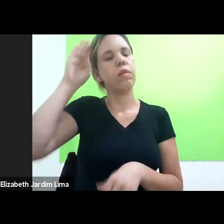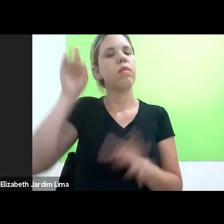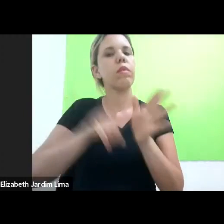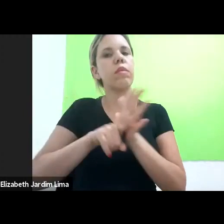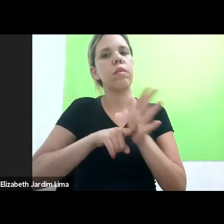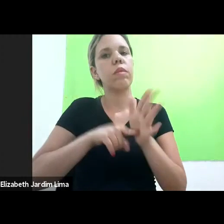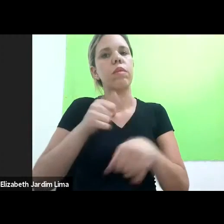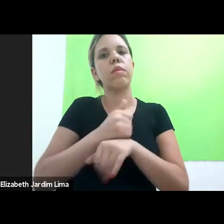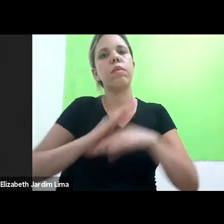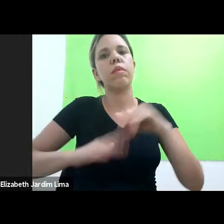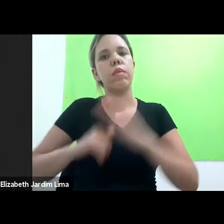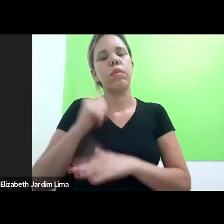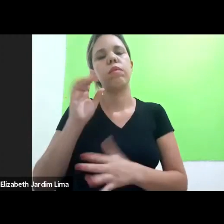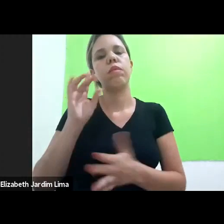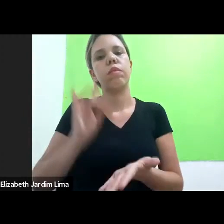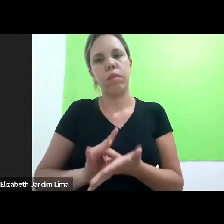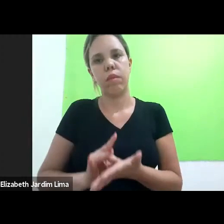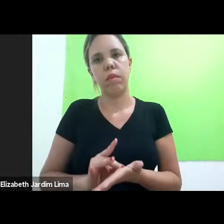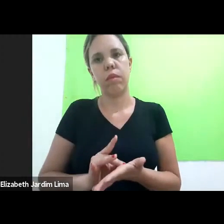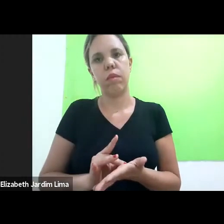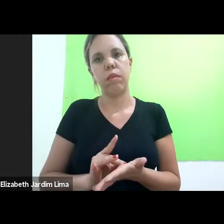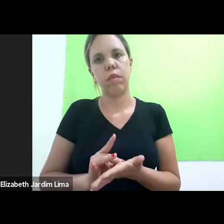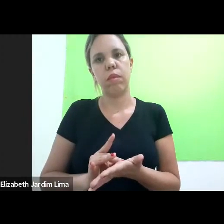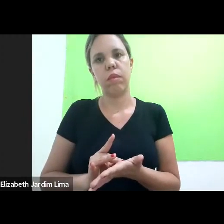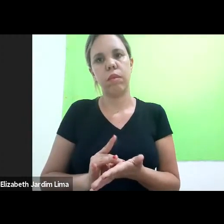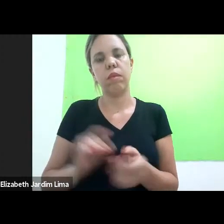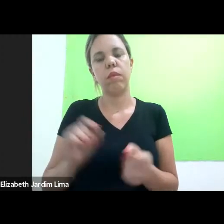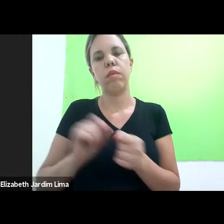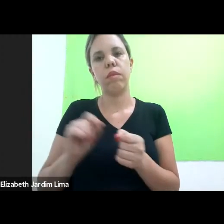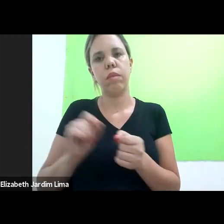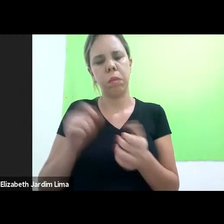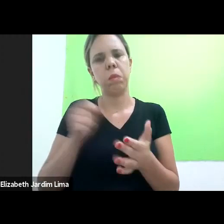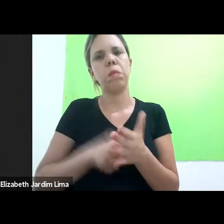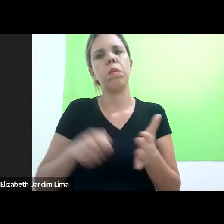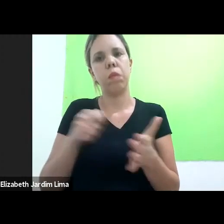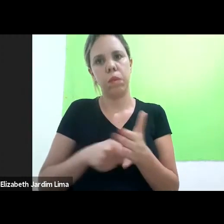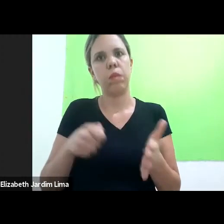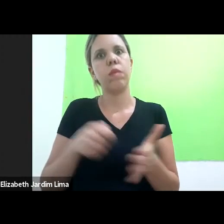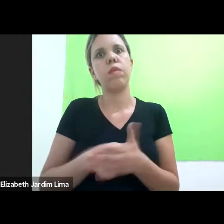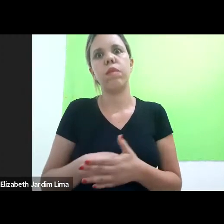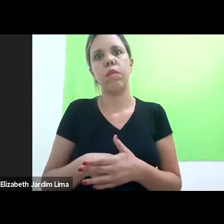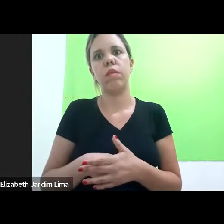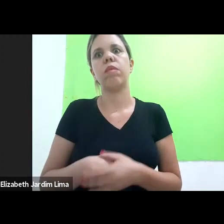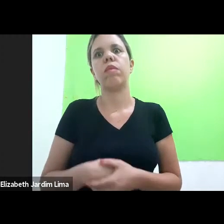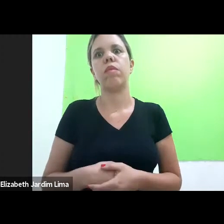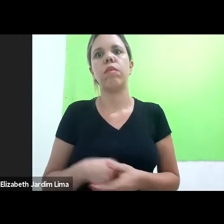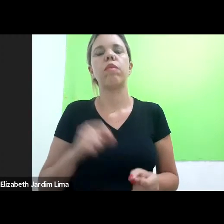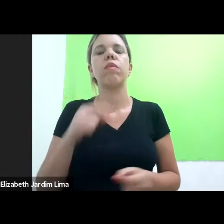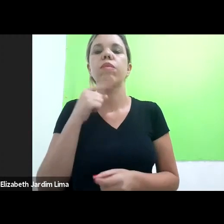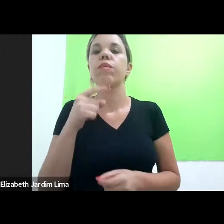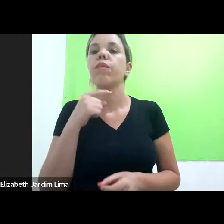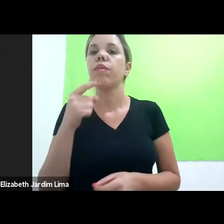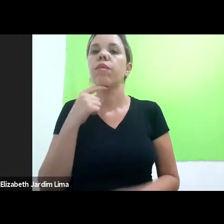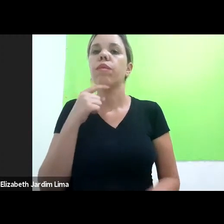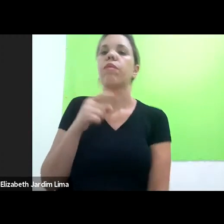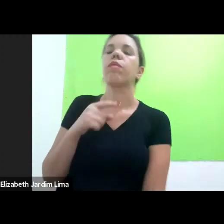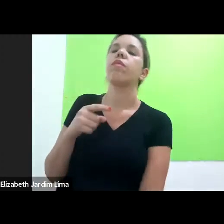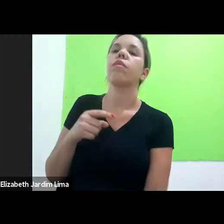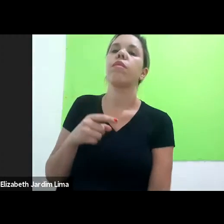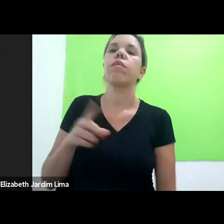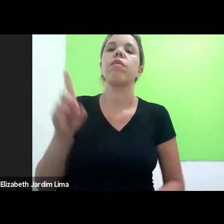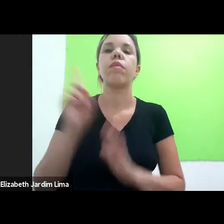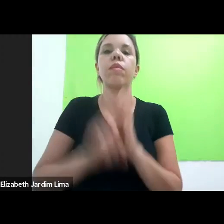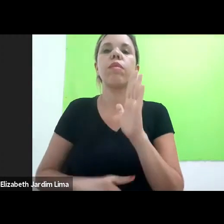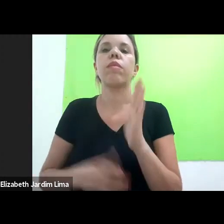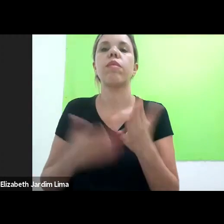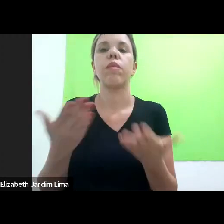pesquisadora, de realmente estarmos fazendo uma militância epistêmica, né? De questionarmos esse direito posto, né?